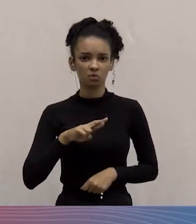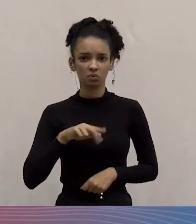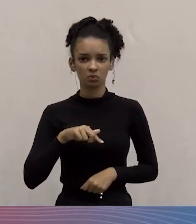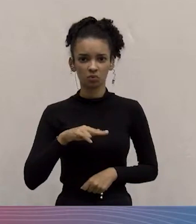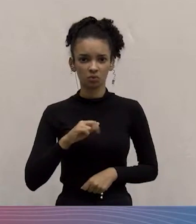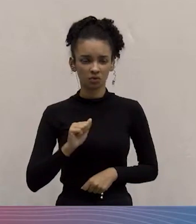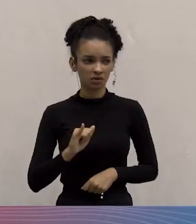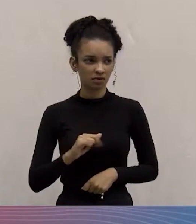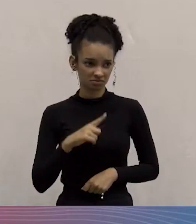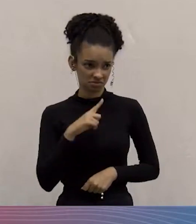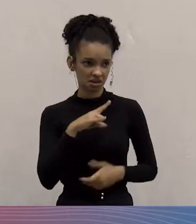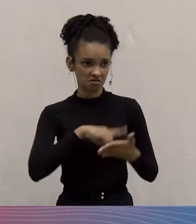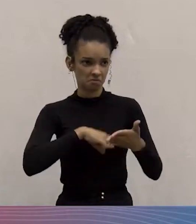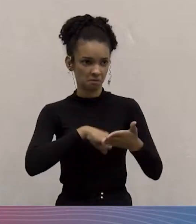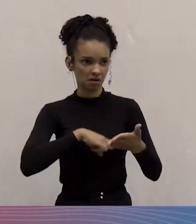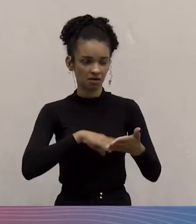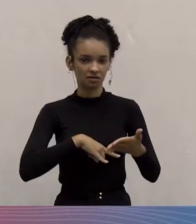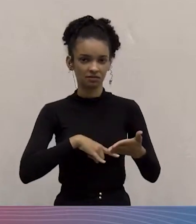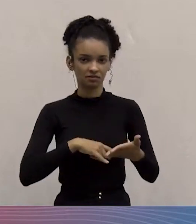passaporte?